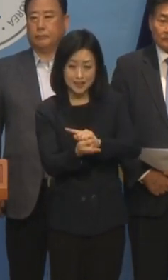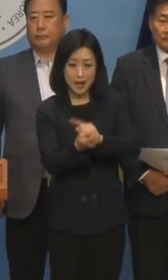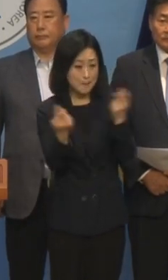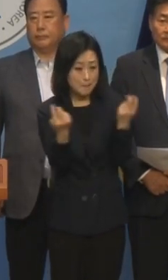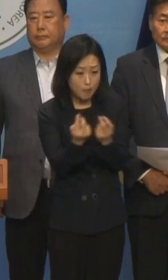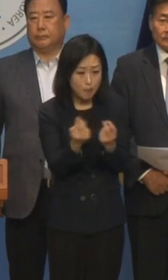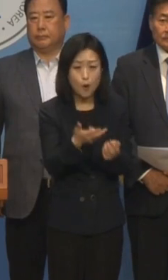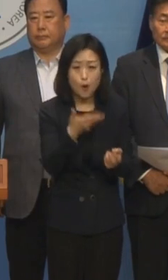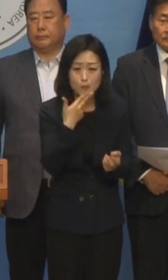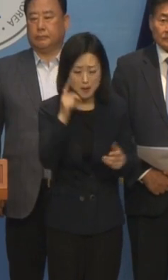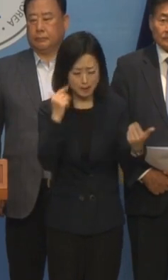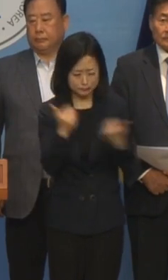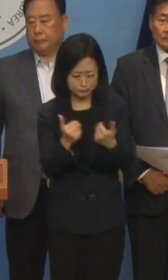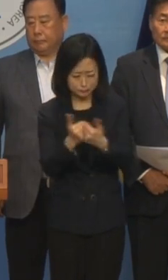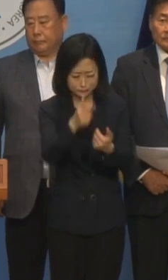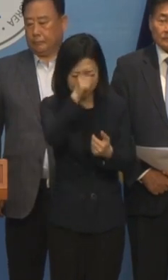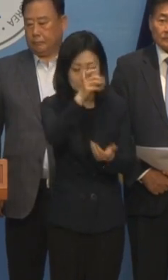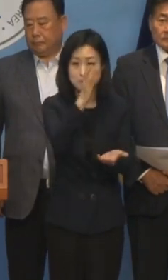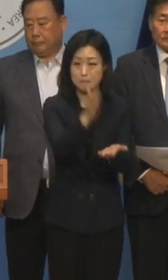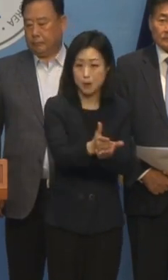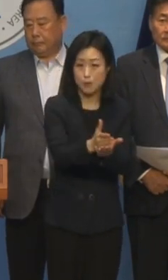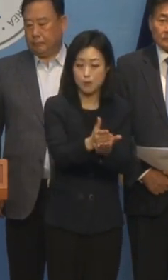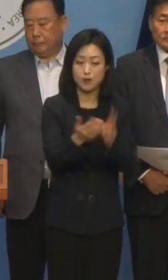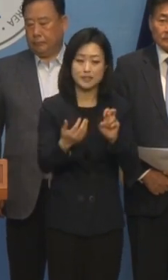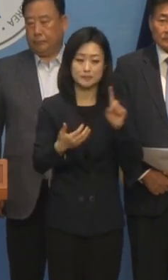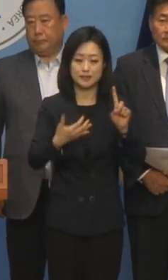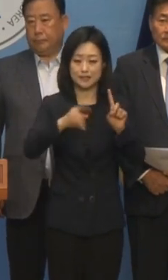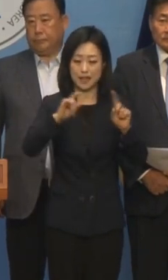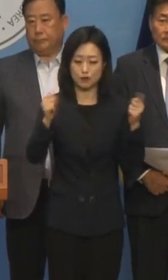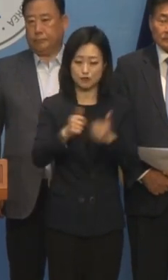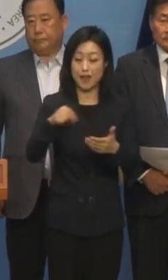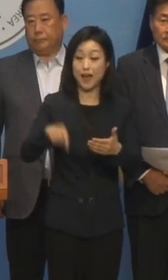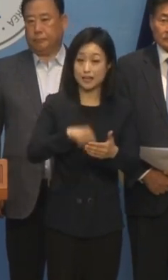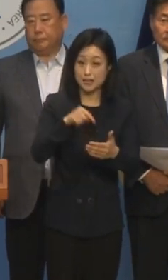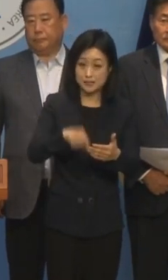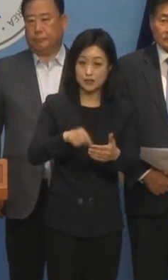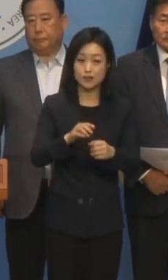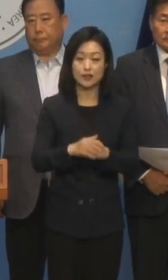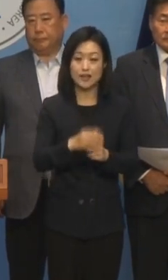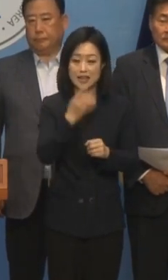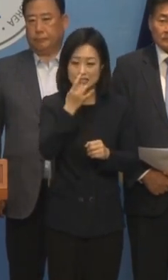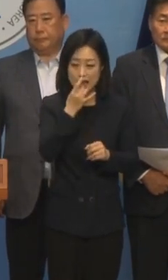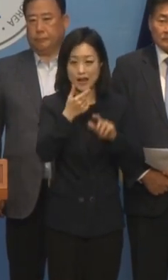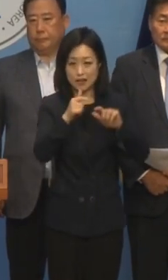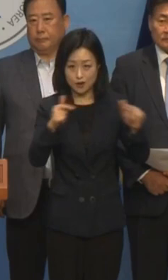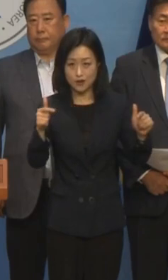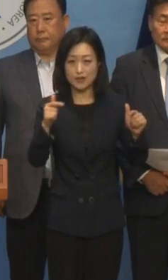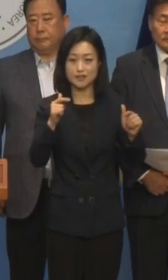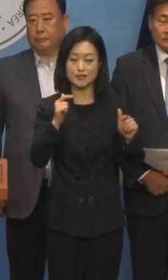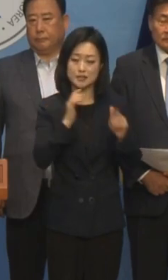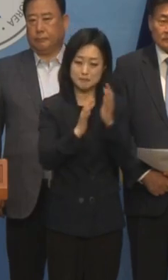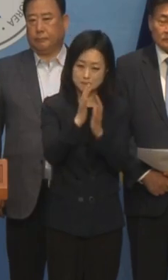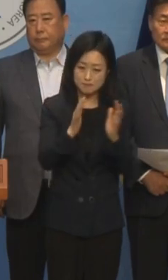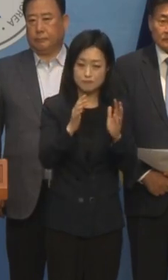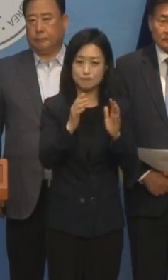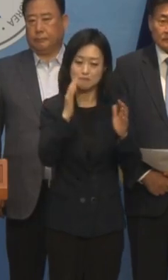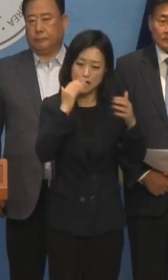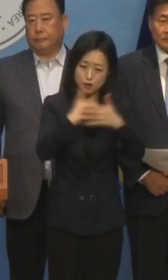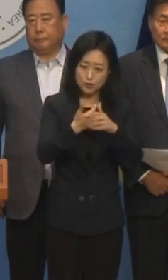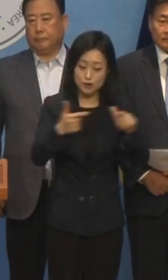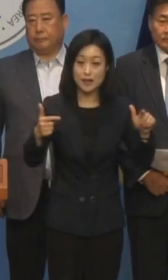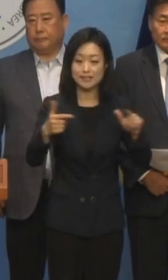말고 21대 국회 임기 내에 농산물 유통 및 가격 안정법 등 4개의